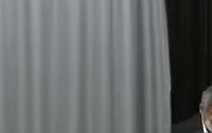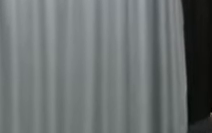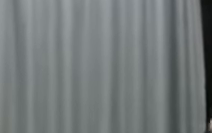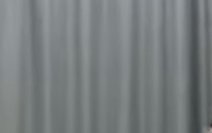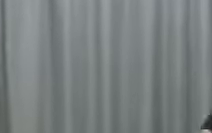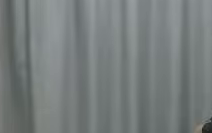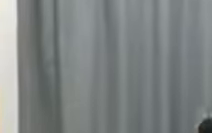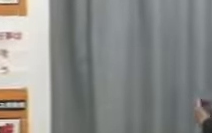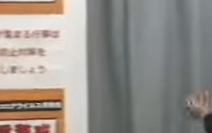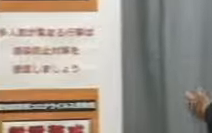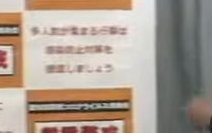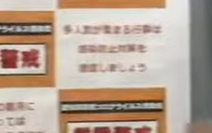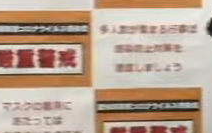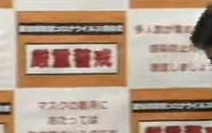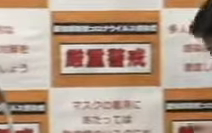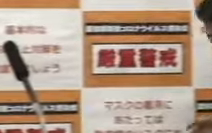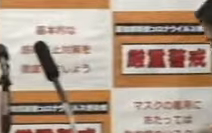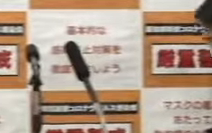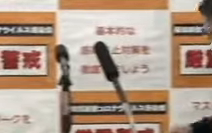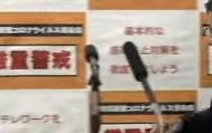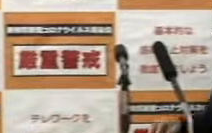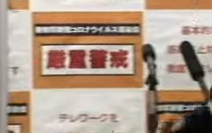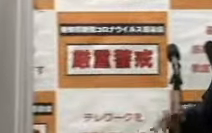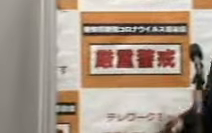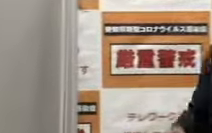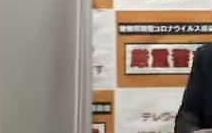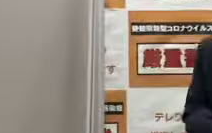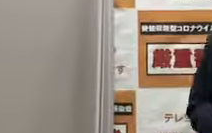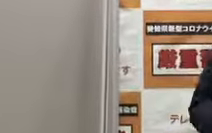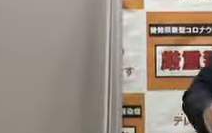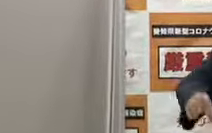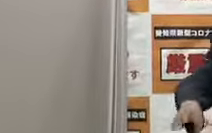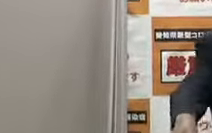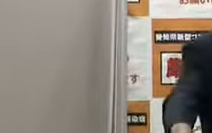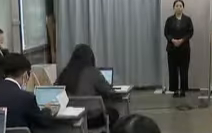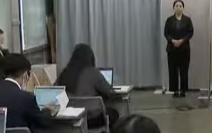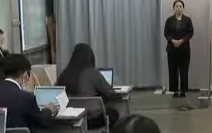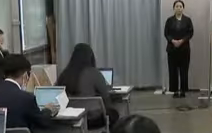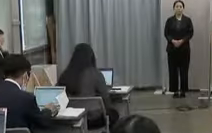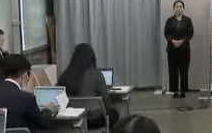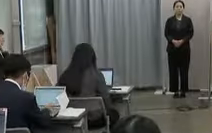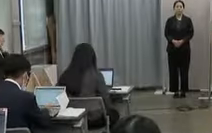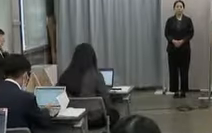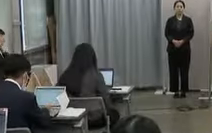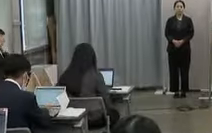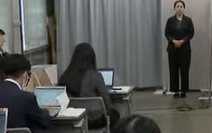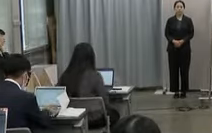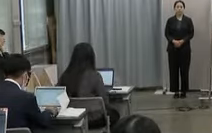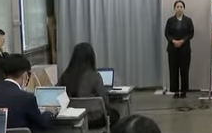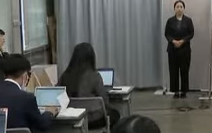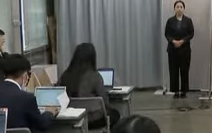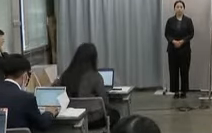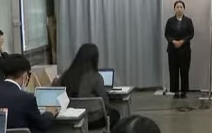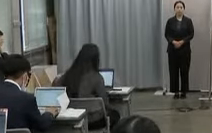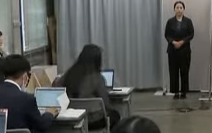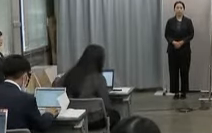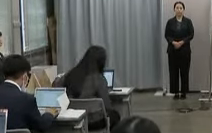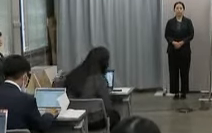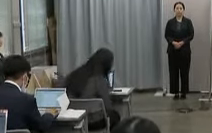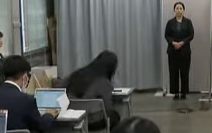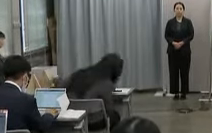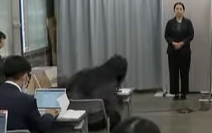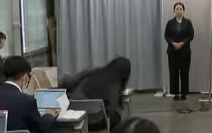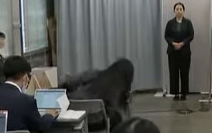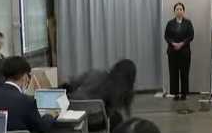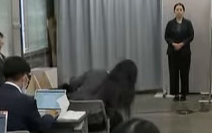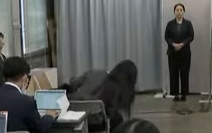こうした嗅覚だよう ko 大村知事は人の流れが多くなる今週末からの三連休や夏休みを前に県